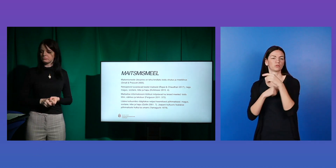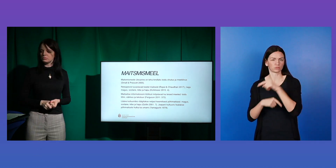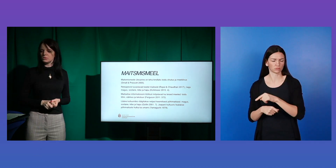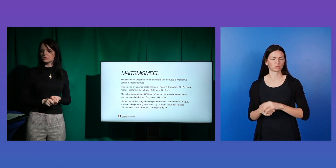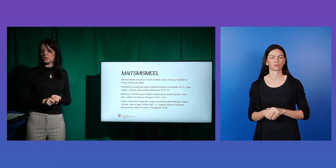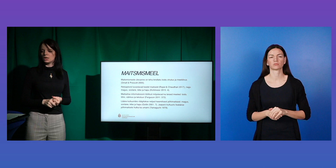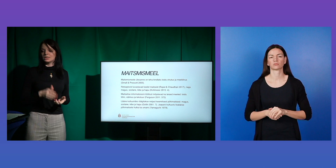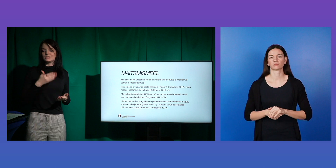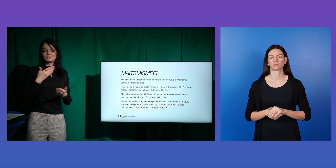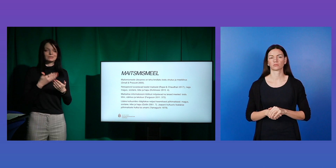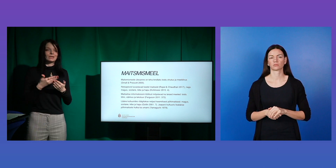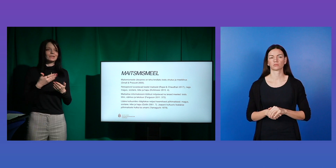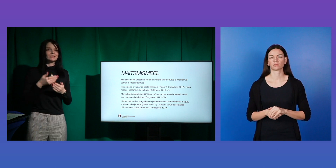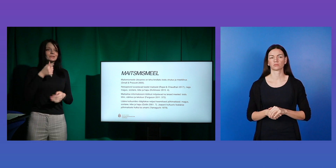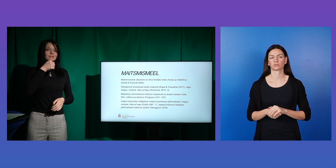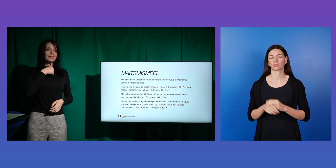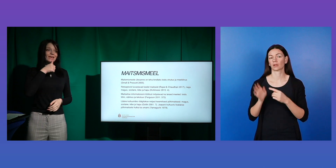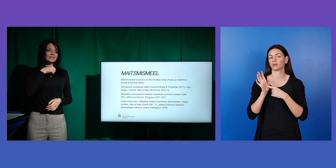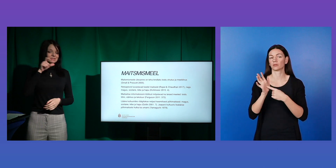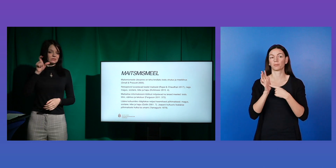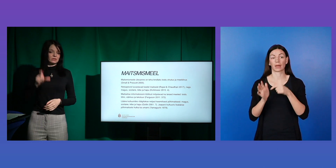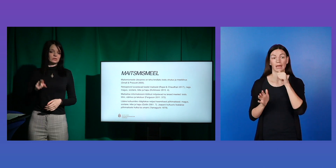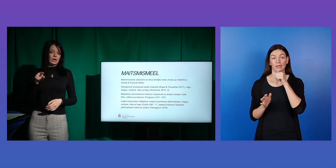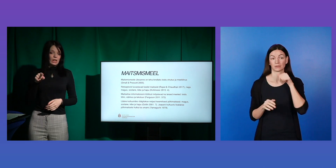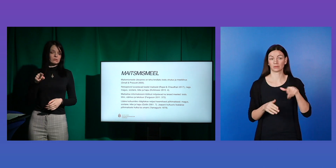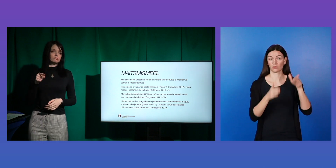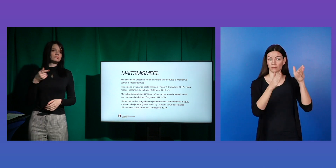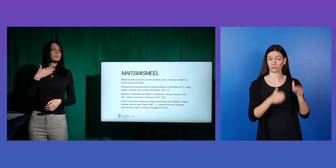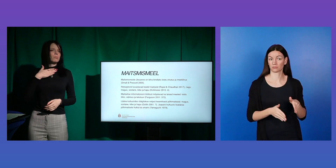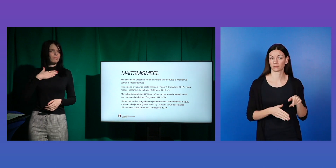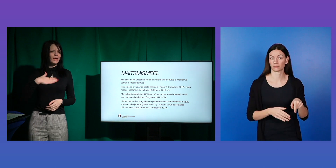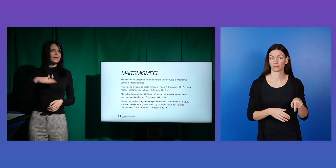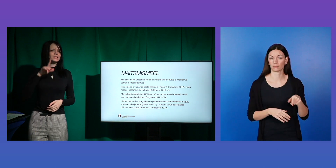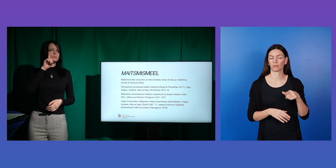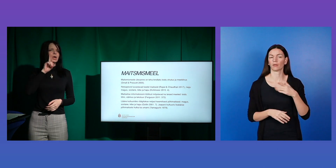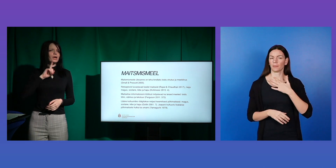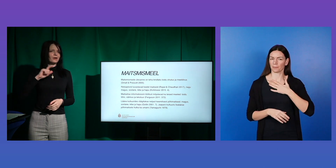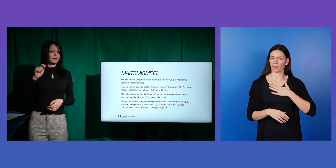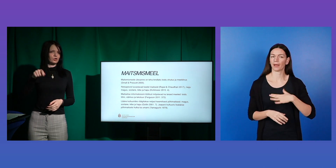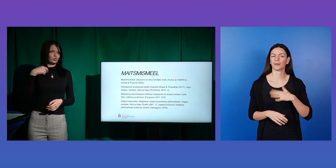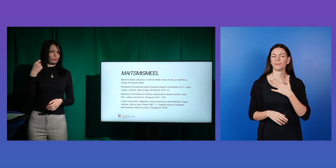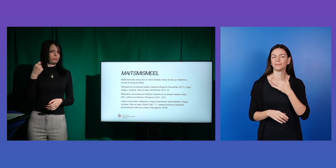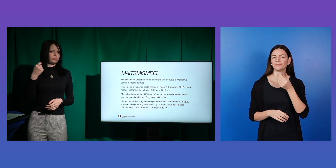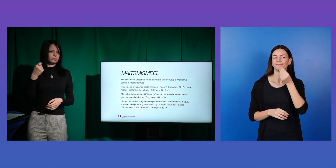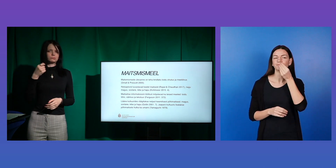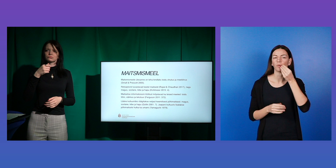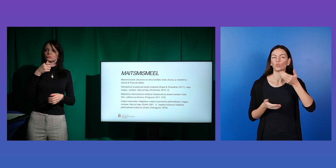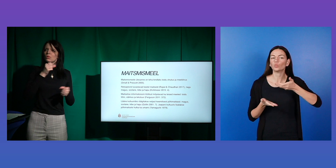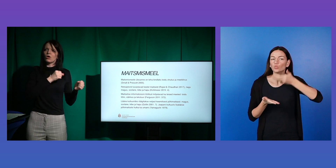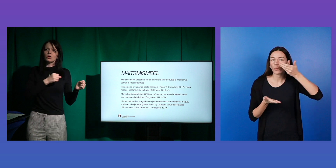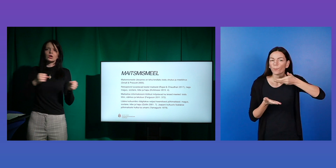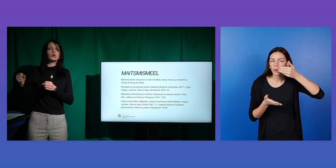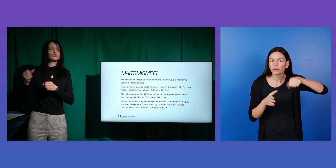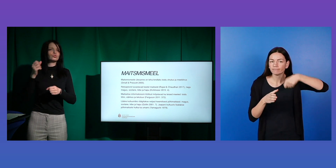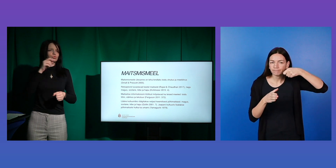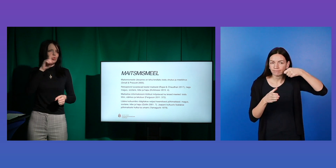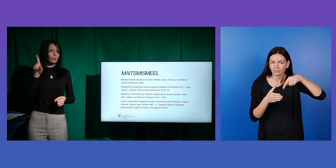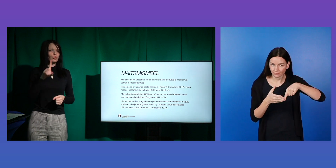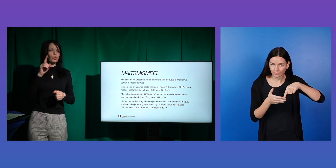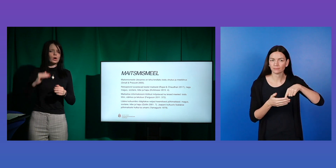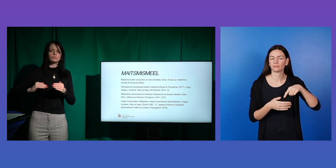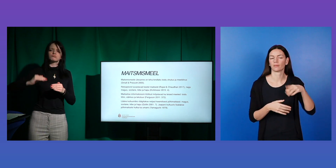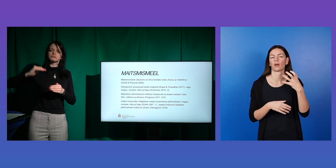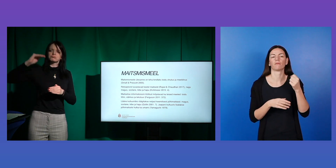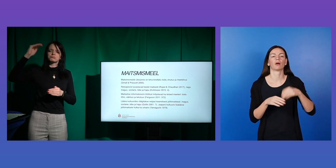see kultuuris siis seda toidu meeldivust või mittemeeldivust ongi see inimeste isiklik siis maitse.